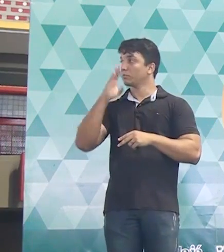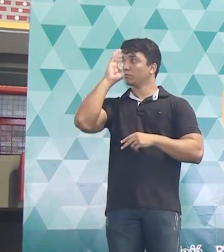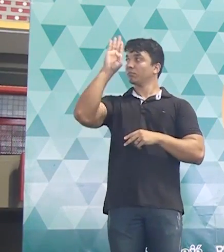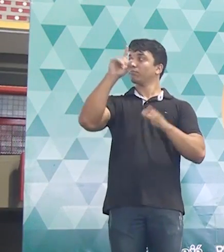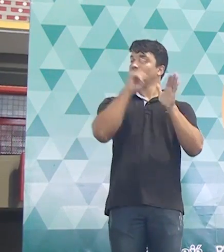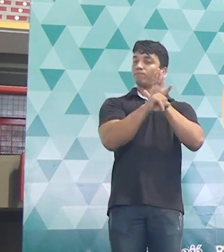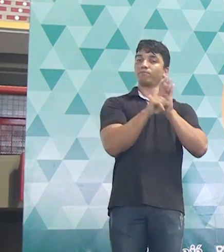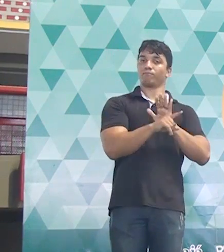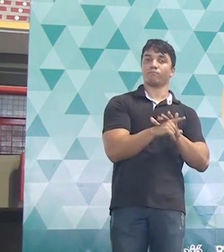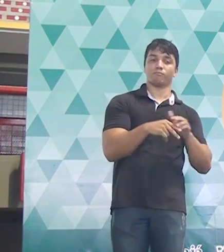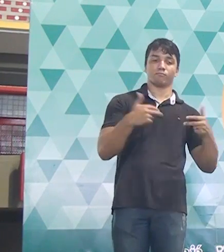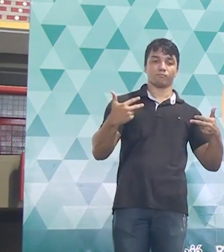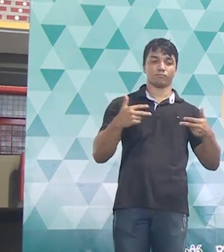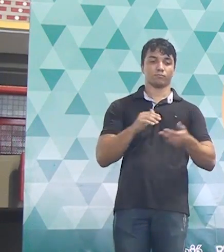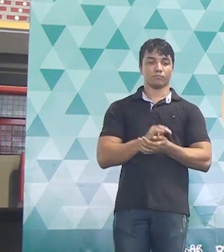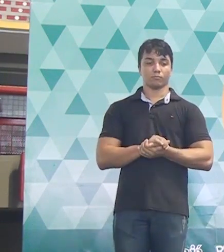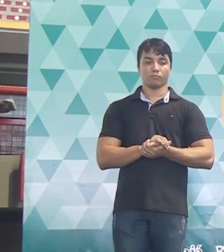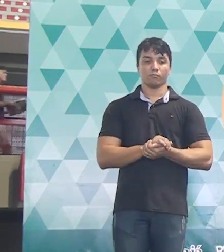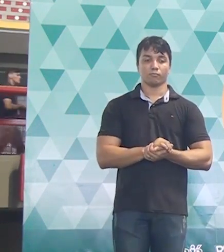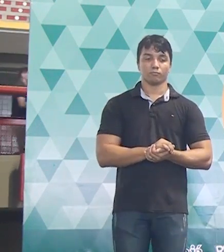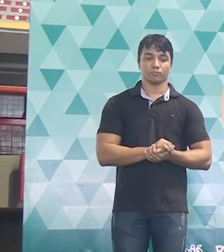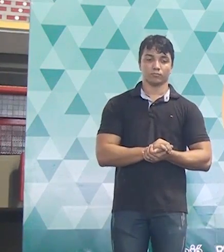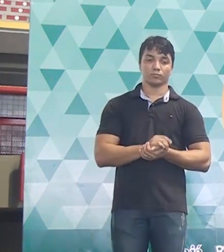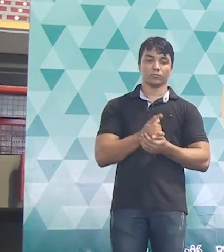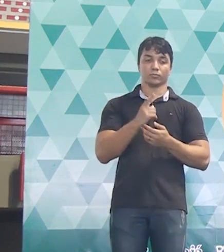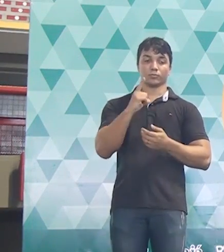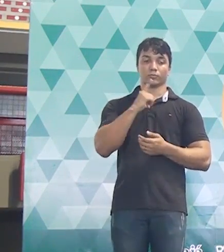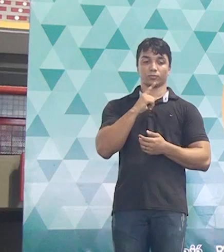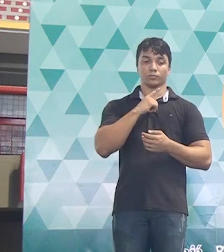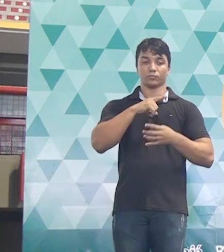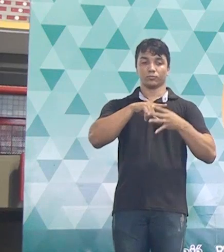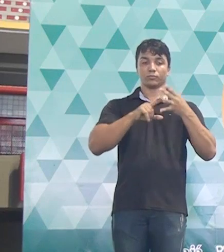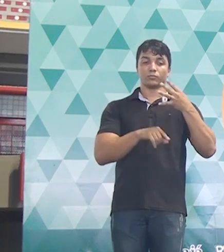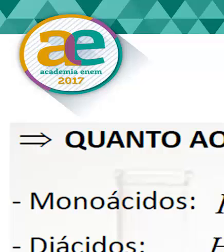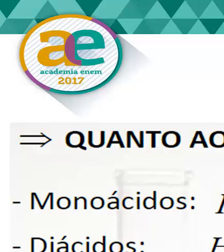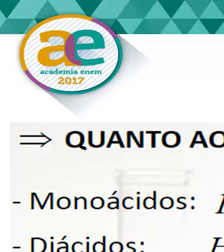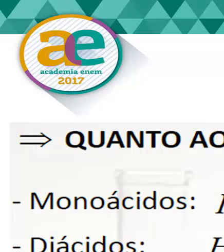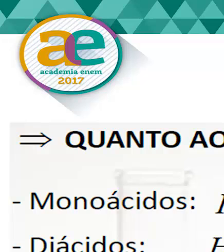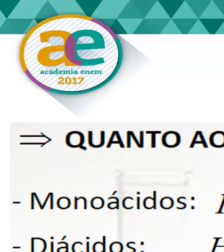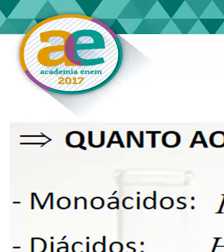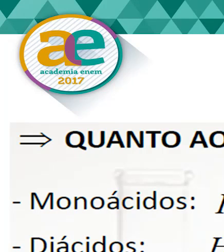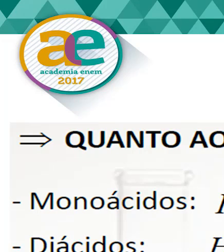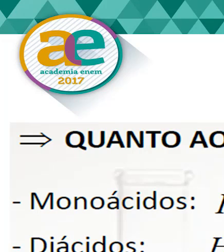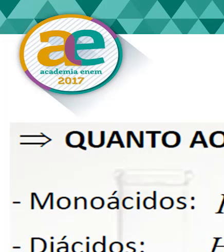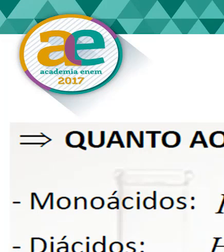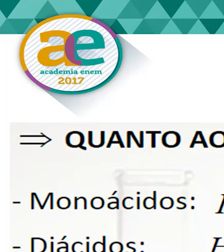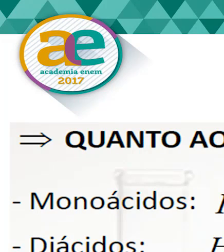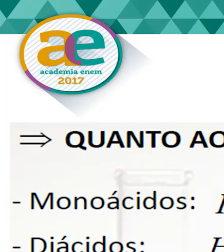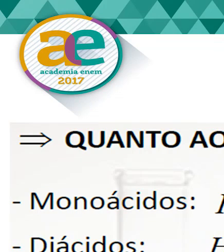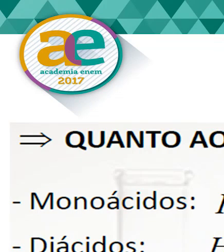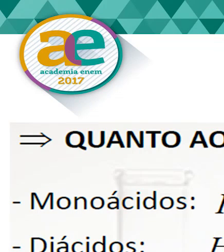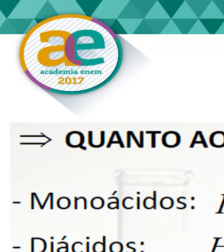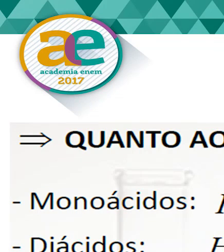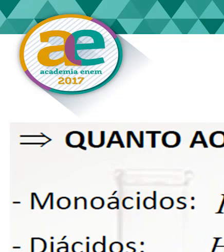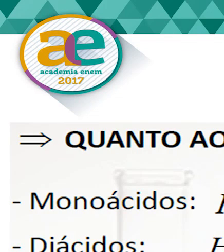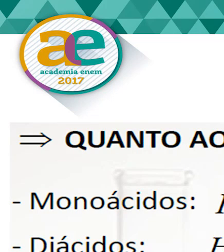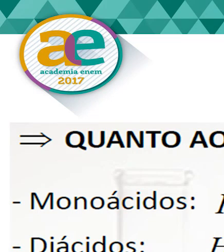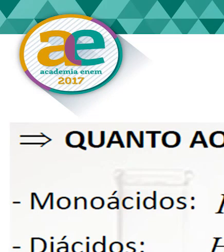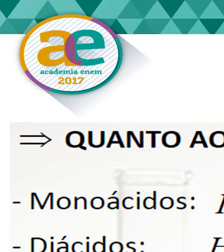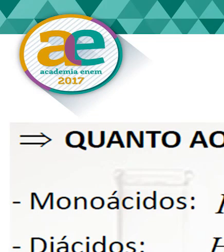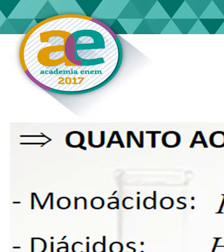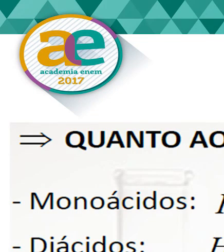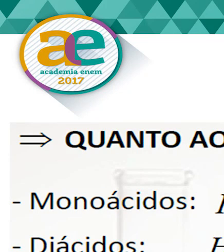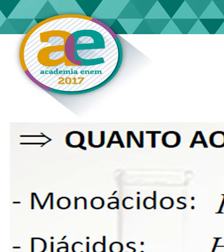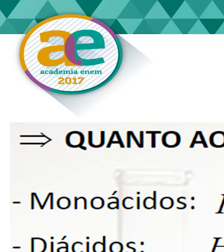questões. Bom, eu posso classificar um ácido quanto ao número de hidrogênios que tem na fórmula. Tem ácido com 1